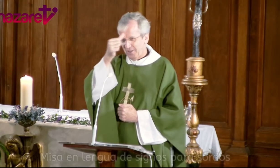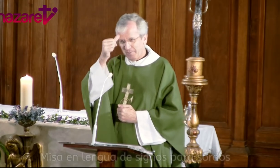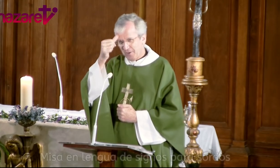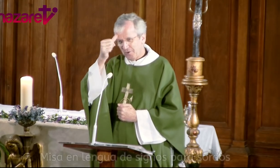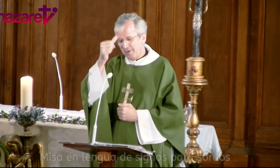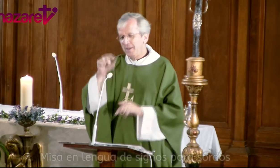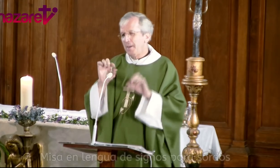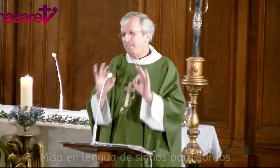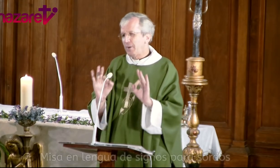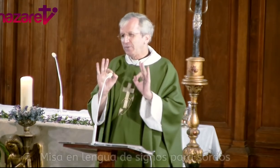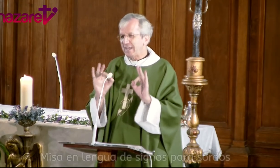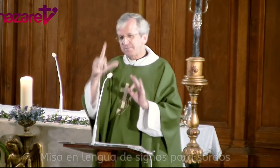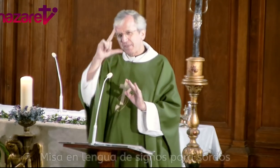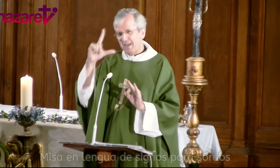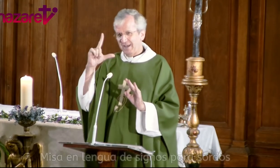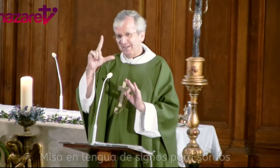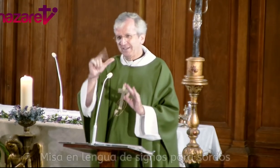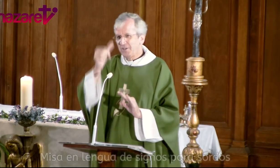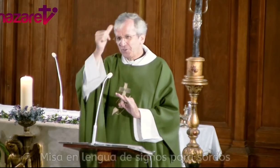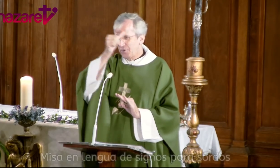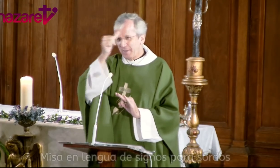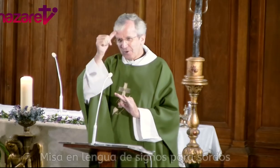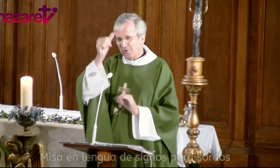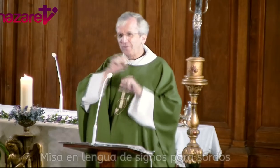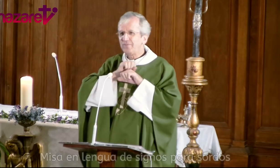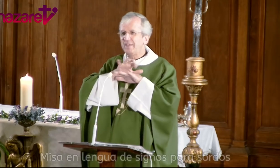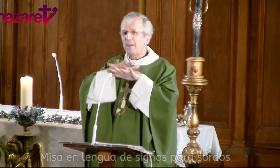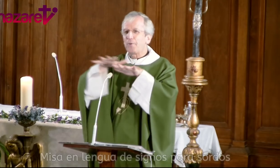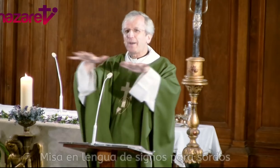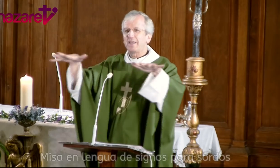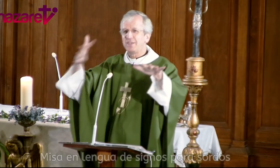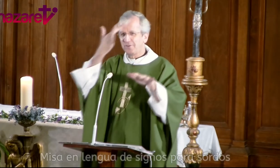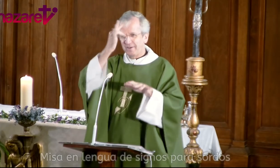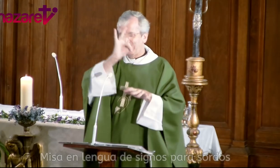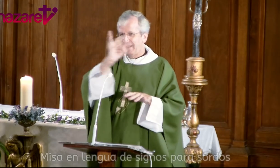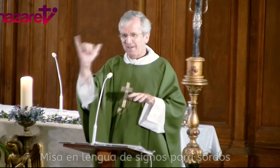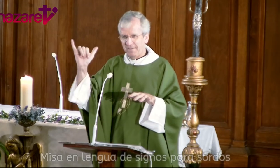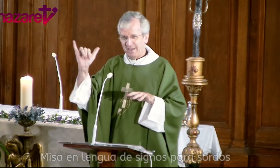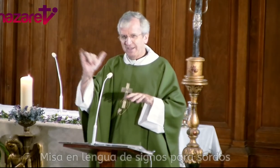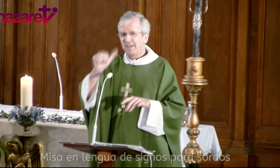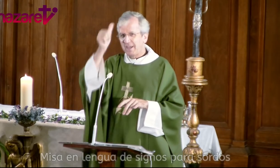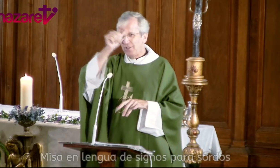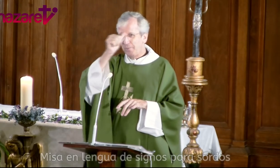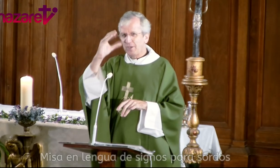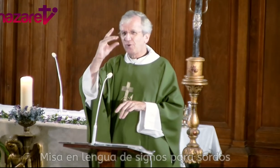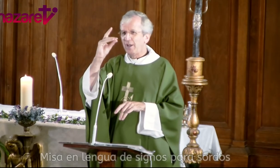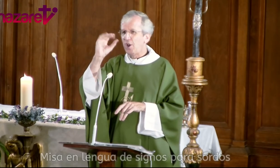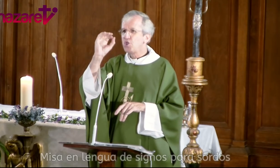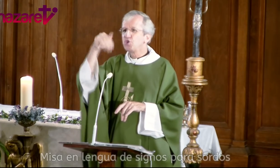domingo, pero un día especial, domingo de la propagación de la fe, el domingo del